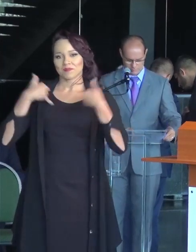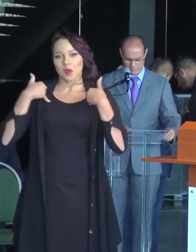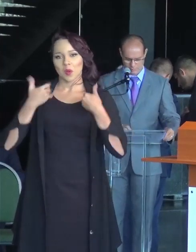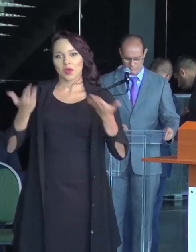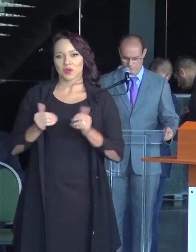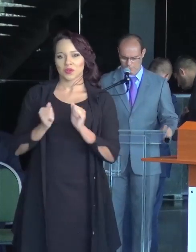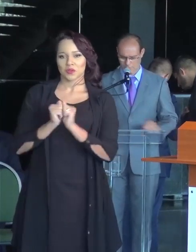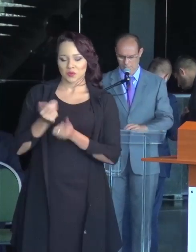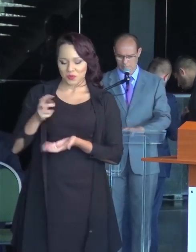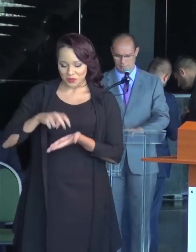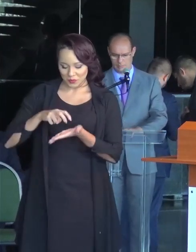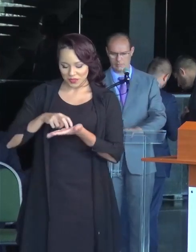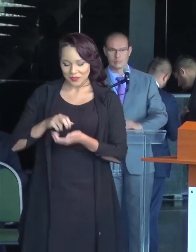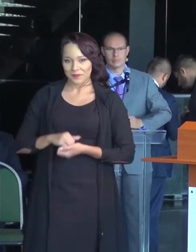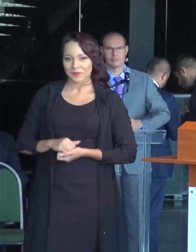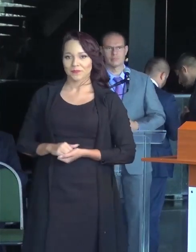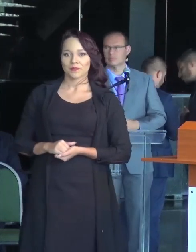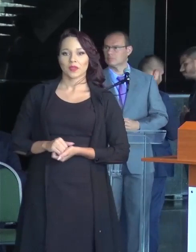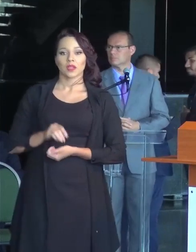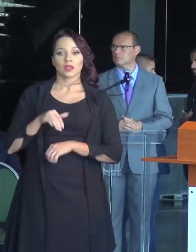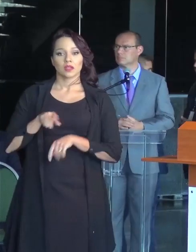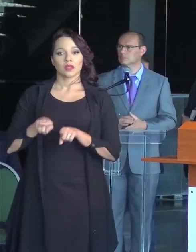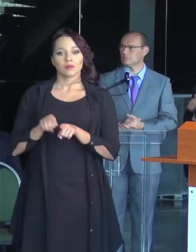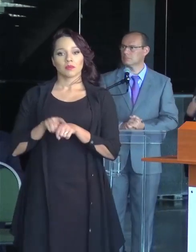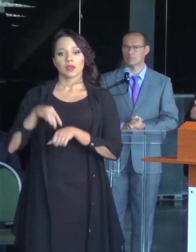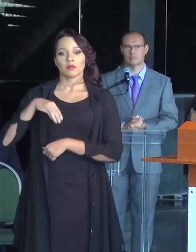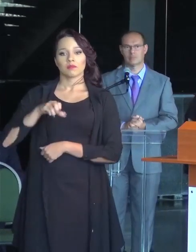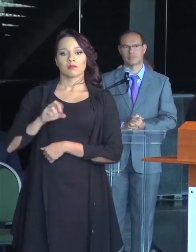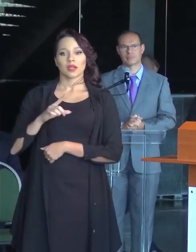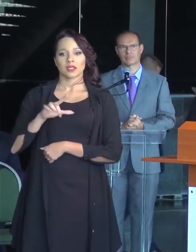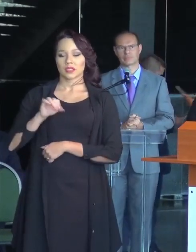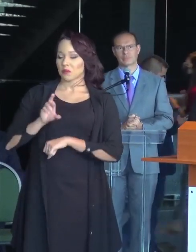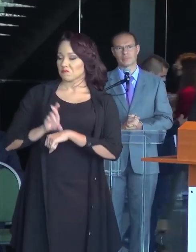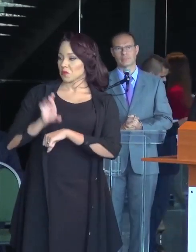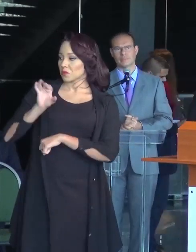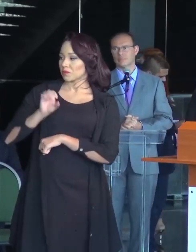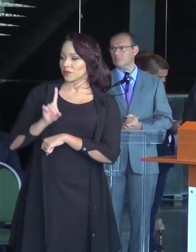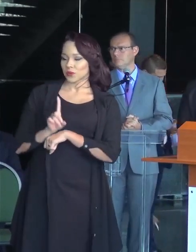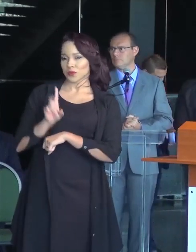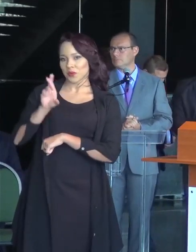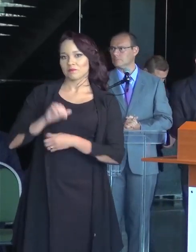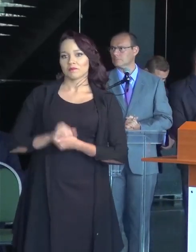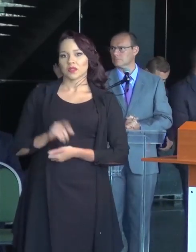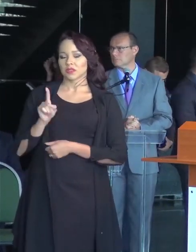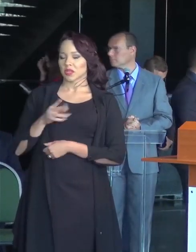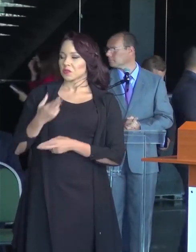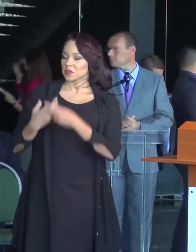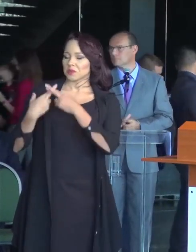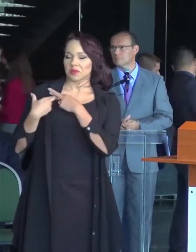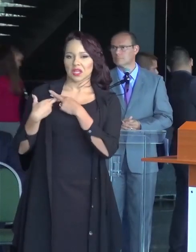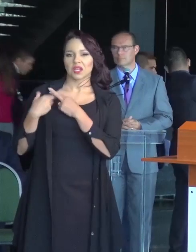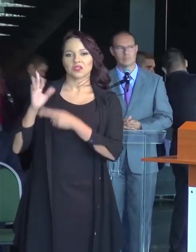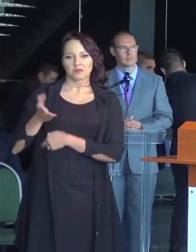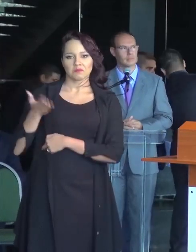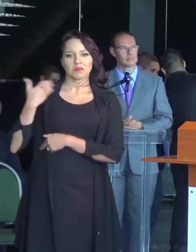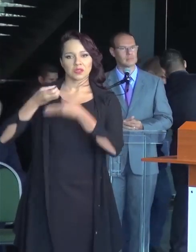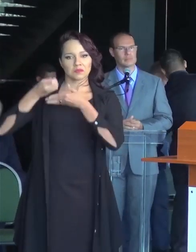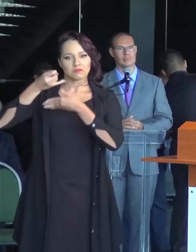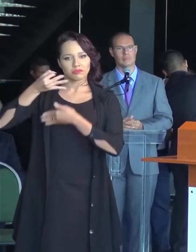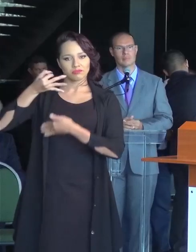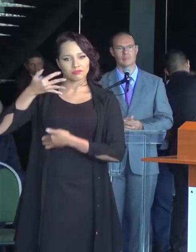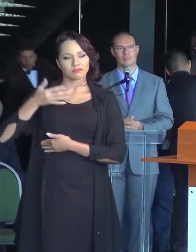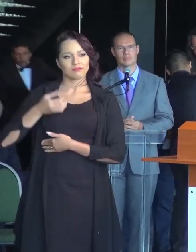aqui conosco nessa manhã. Doutor Marcelo, sua responsabilidade já foi falada aí pelo doutor Rodrigo Roca, eu acho